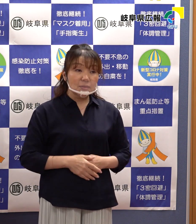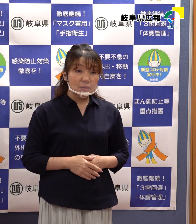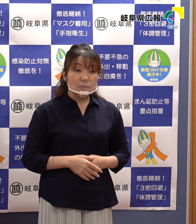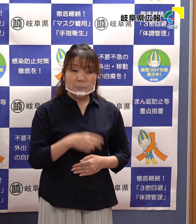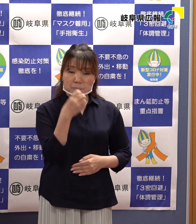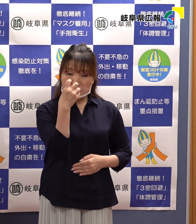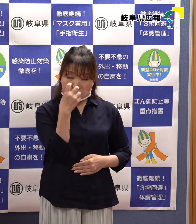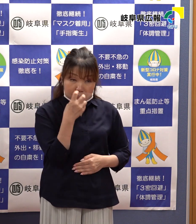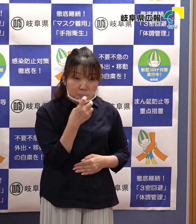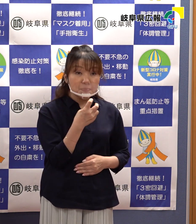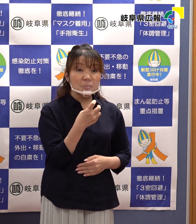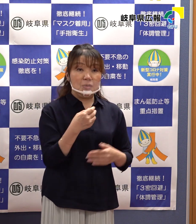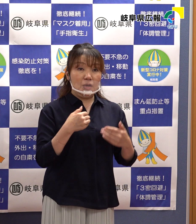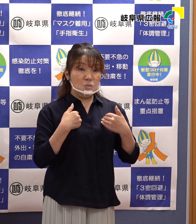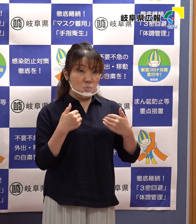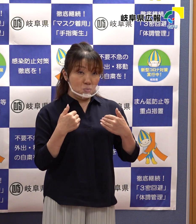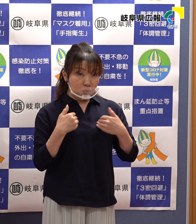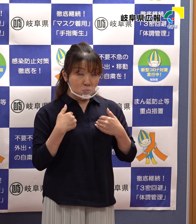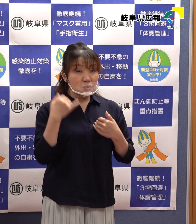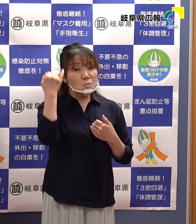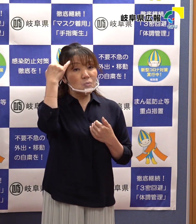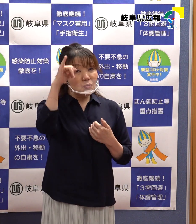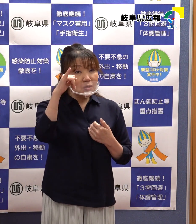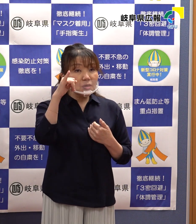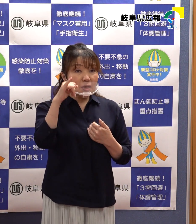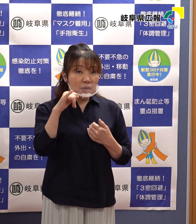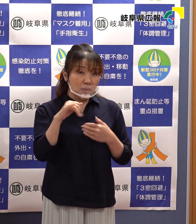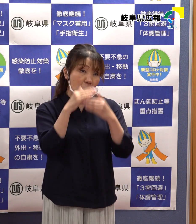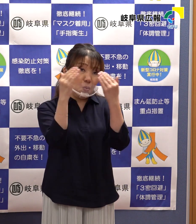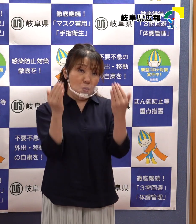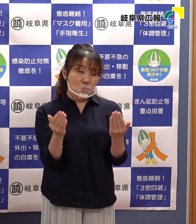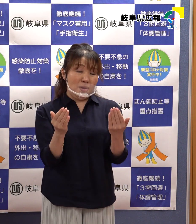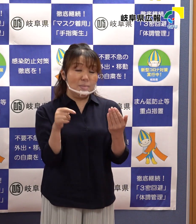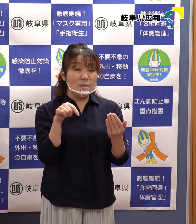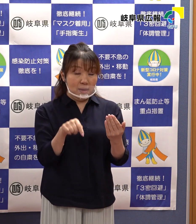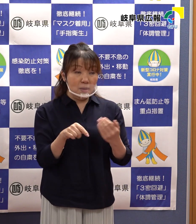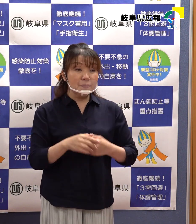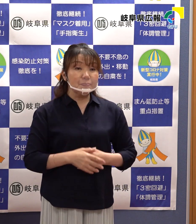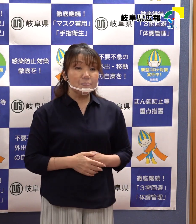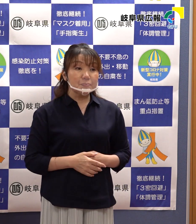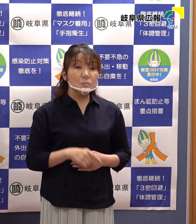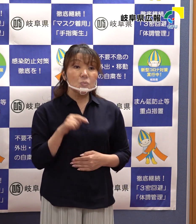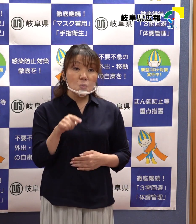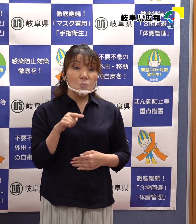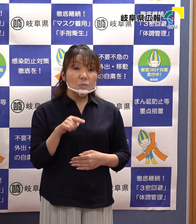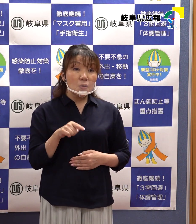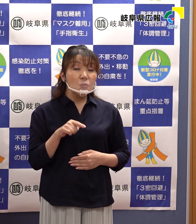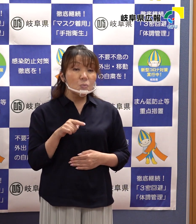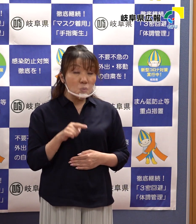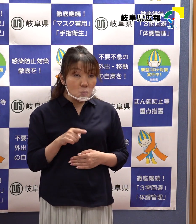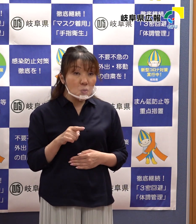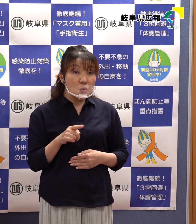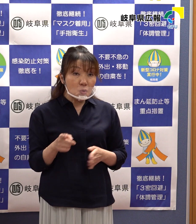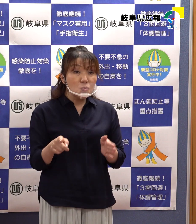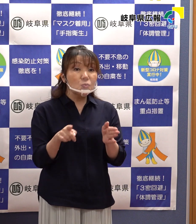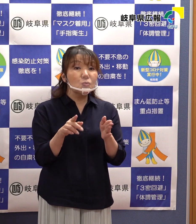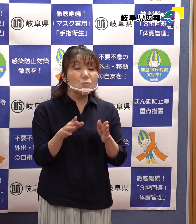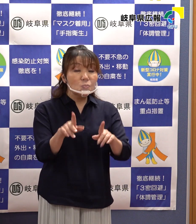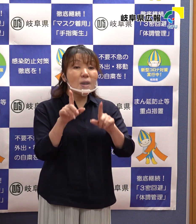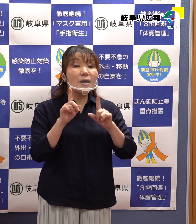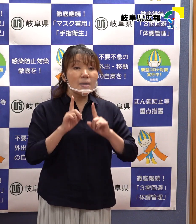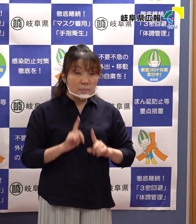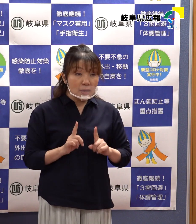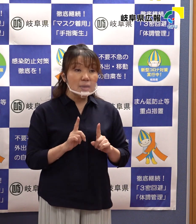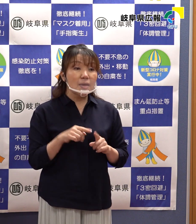チェックすべきとかチェックすべきではないかという意見がほとんど圧倒的でありました。そういったことも勘案して、こういうことにさせていただき